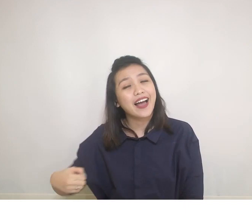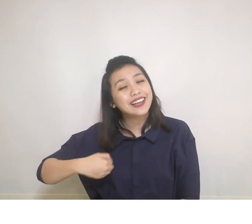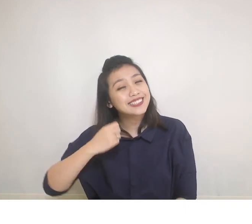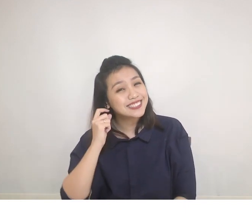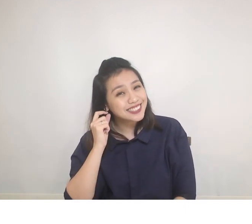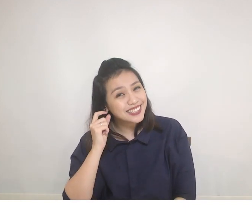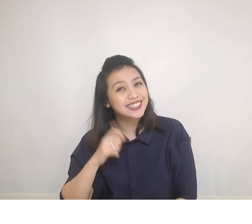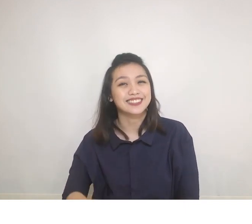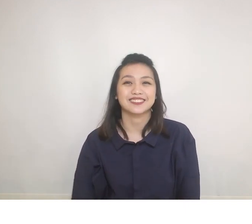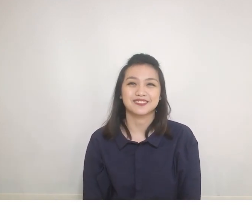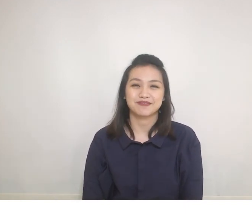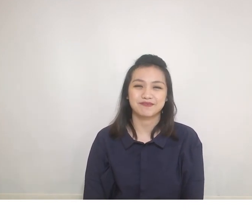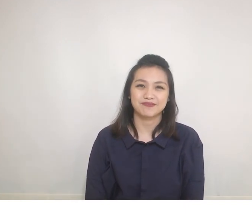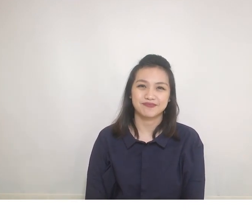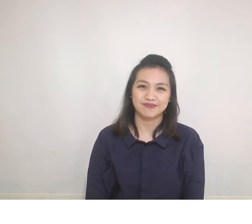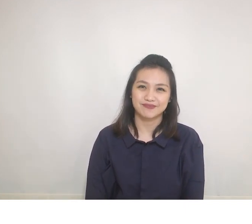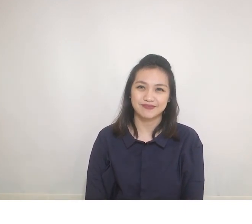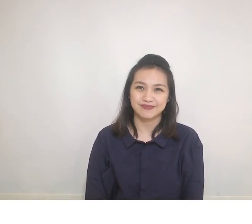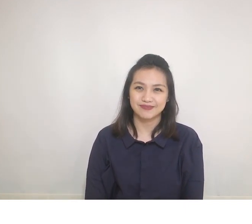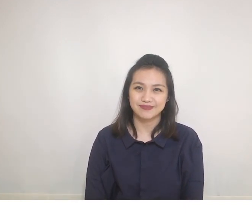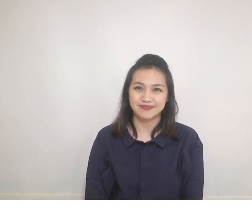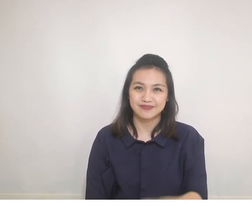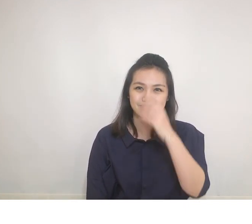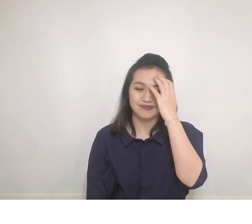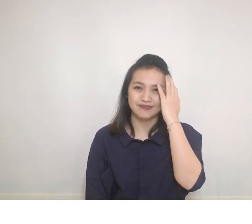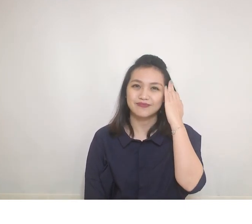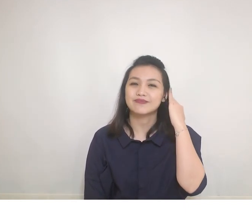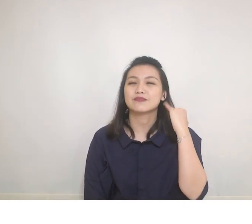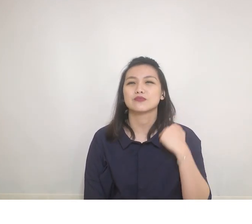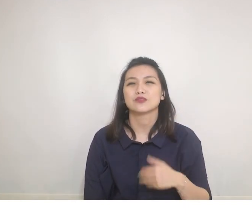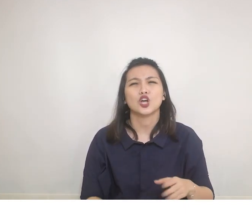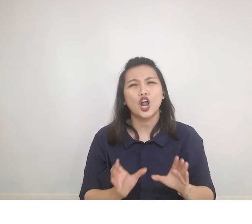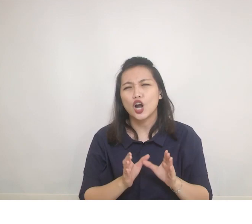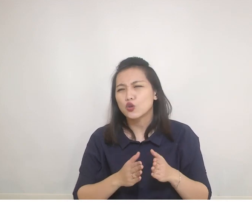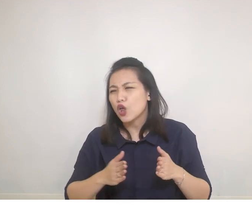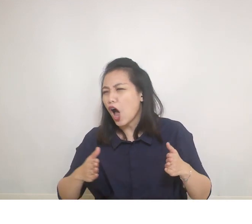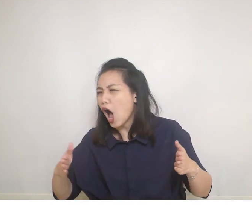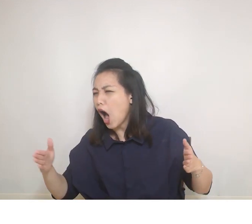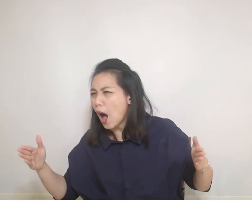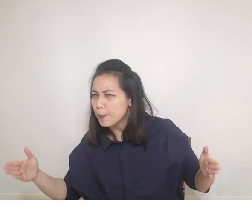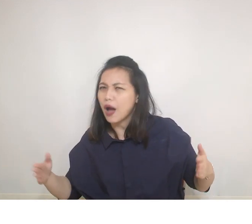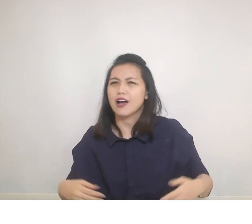supaya diurus aku ini. Iya. Jadi para suami kalau ataupun para istri